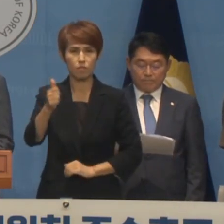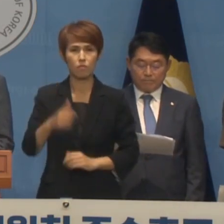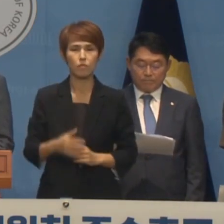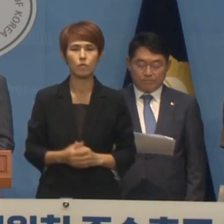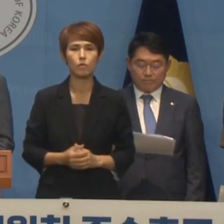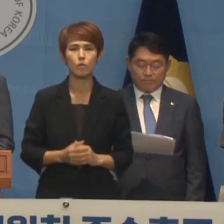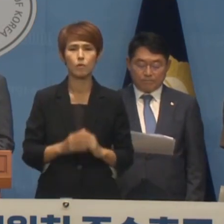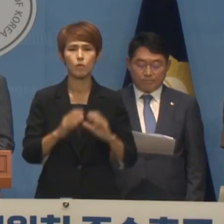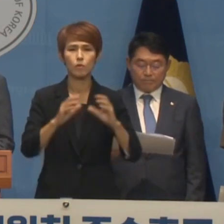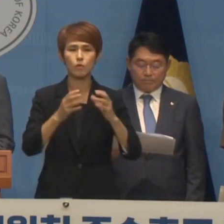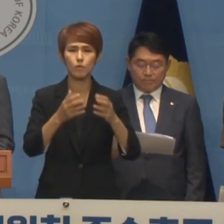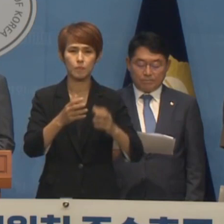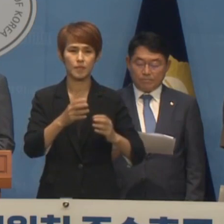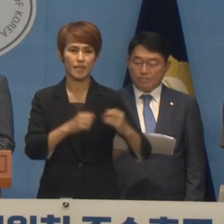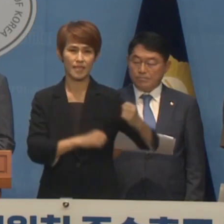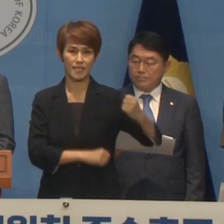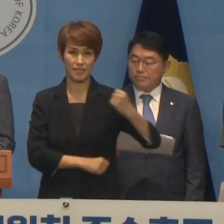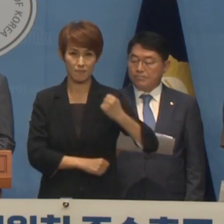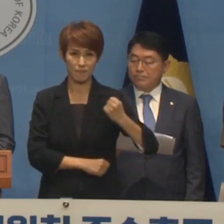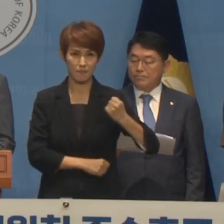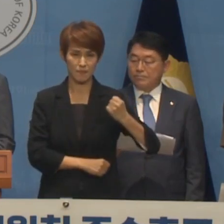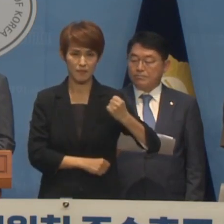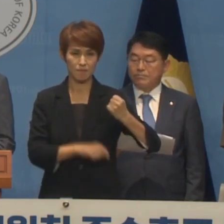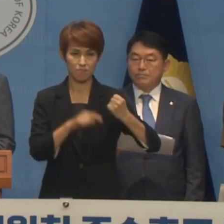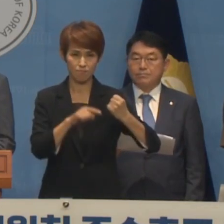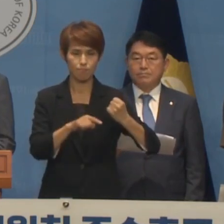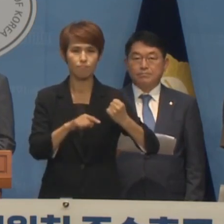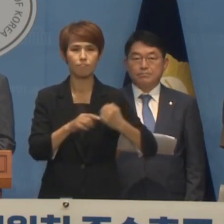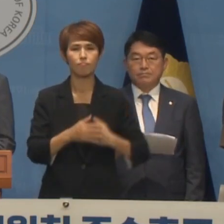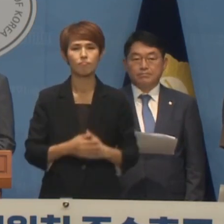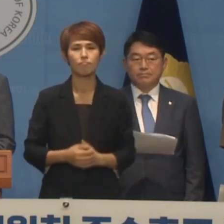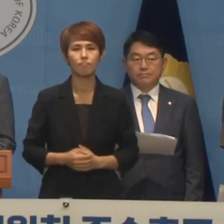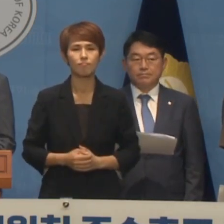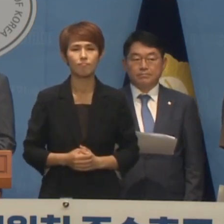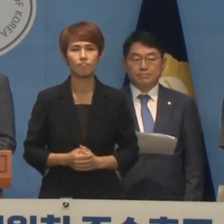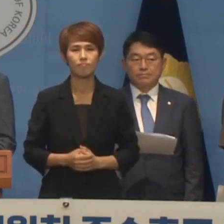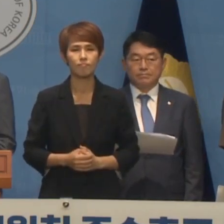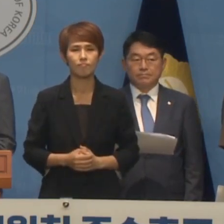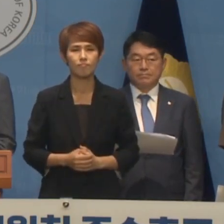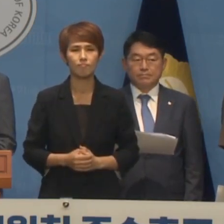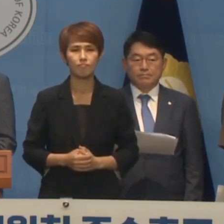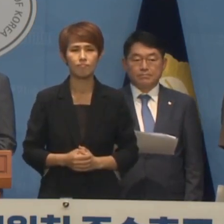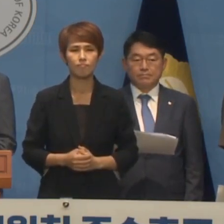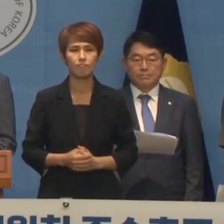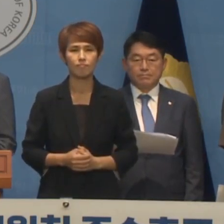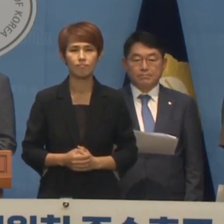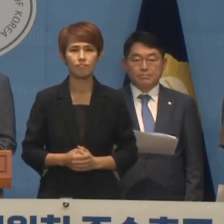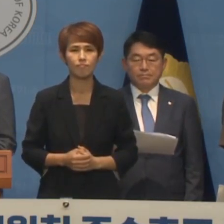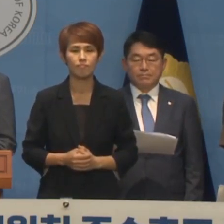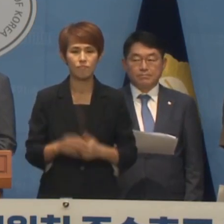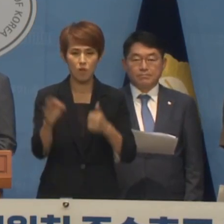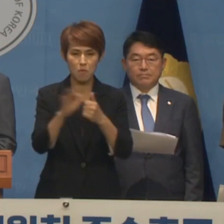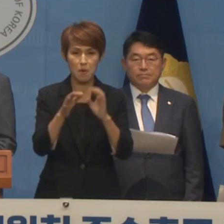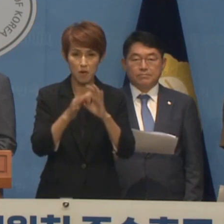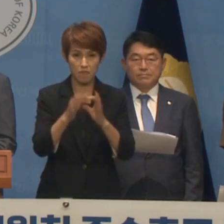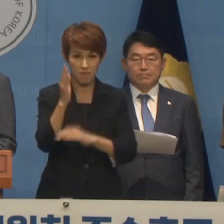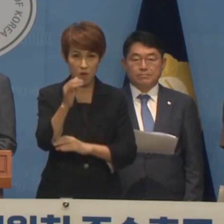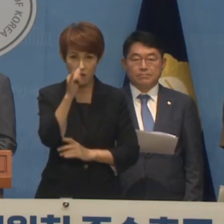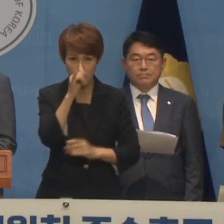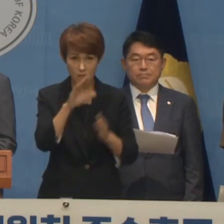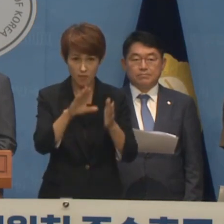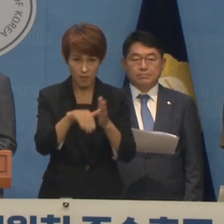위한 책임준비금인 국민연금 기금을 관리 운영하는 주체로서, 그리고 공단과